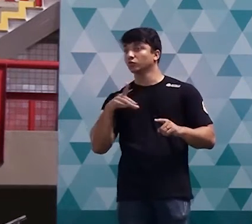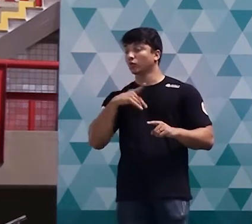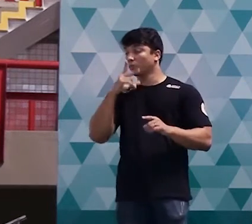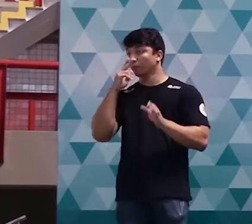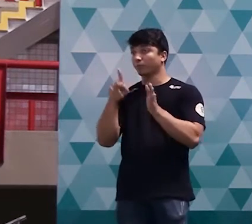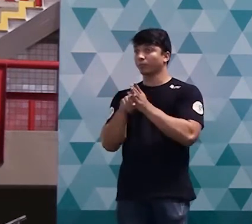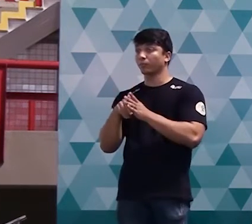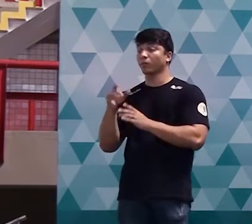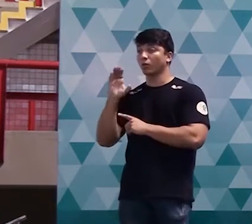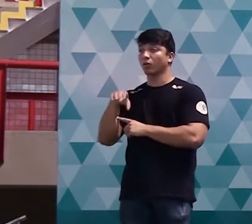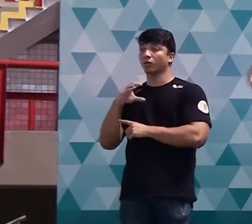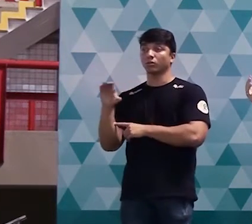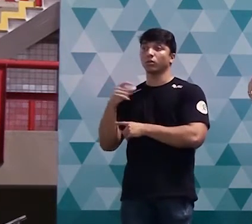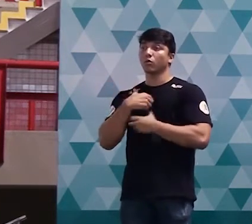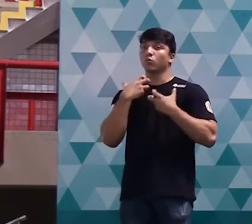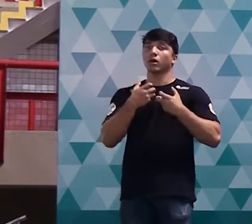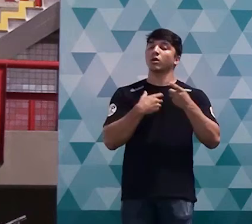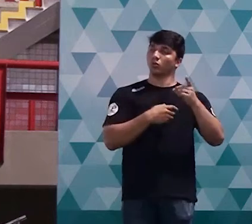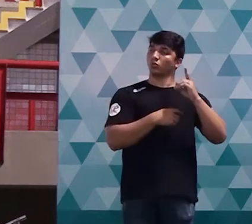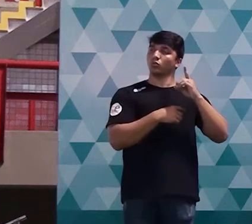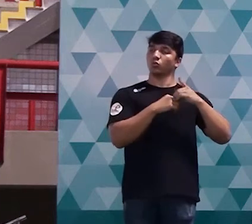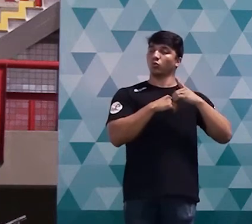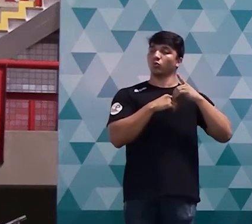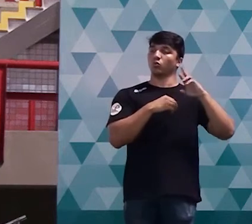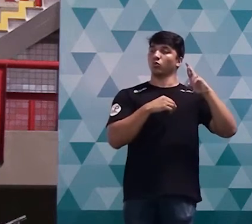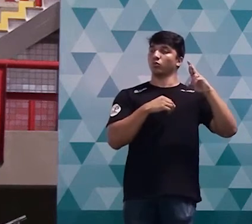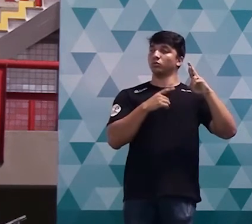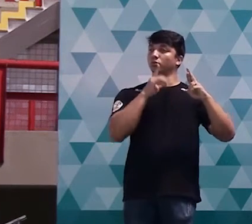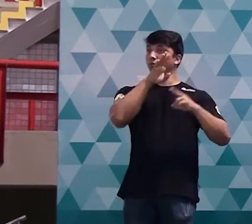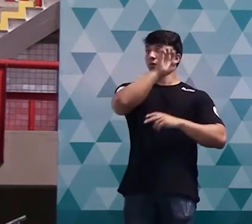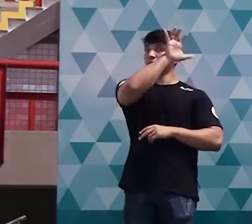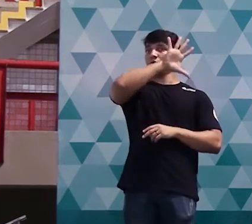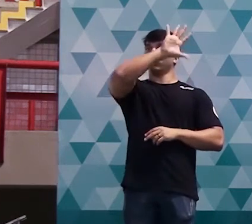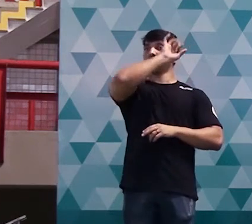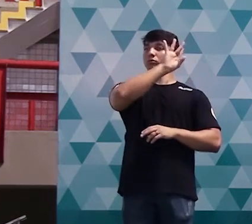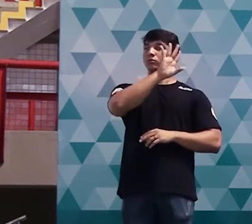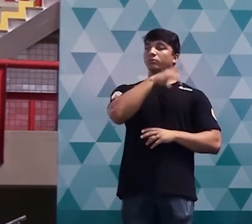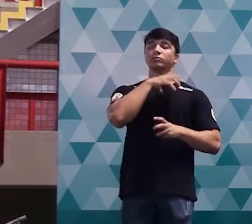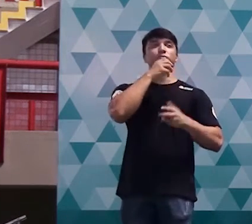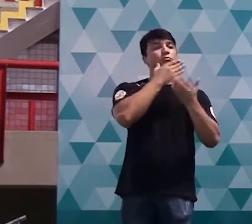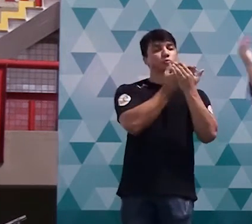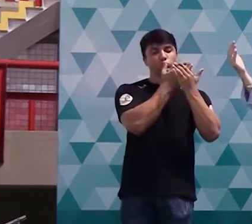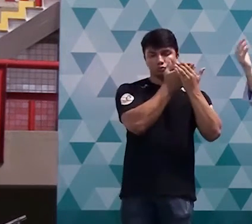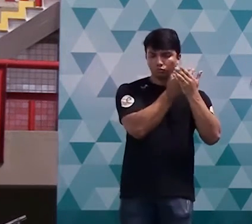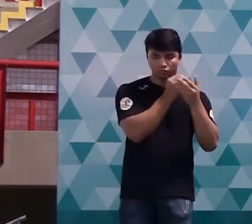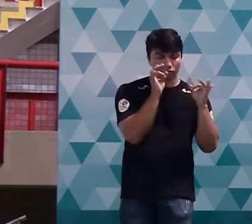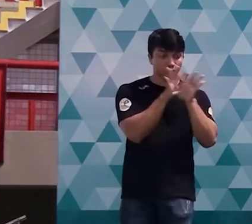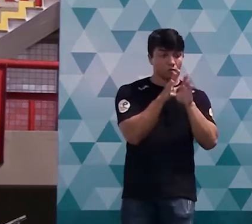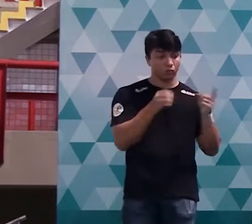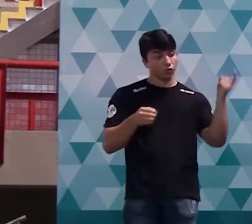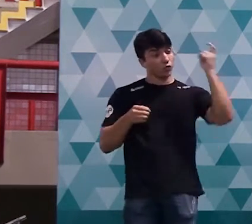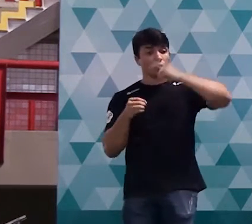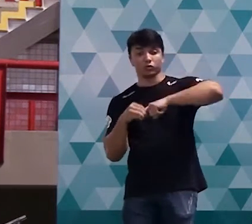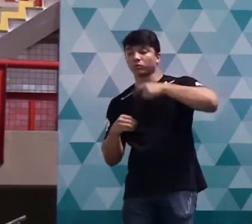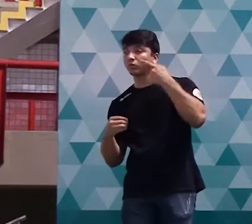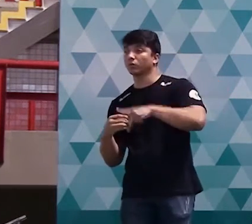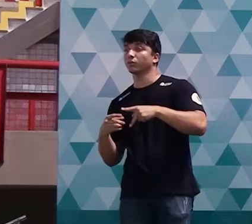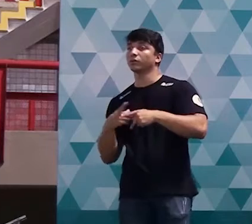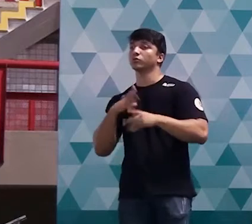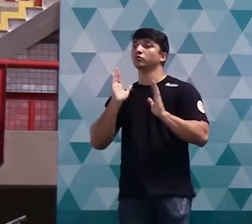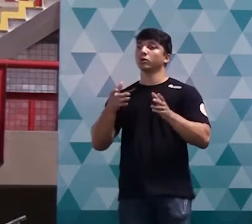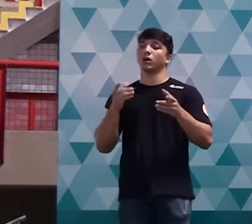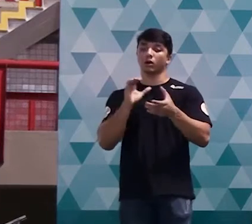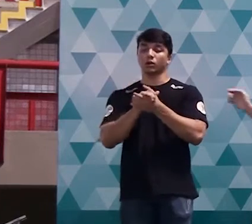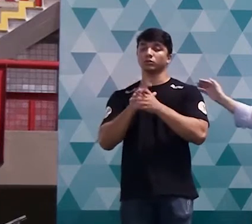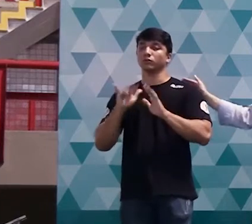jesuítica. Eu queria que meu filho fosse doutor, então só na Europa. Então meu filho estava estudando na Europa. Quando meu filho voltava, o casamento dele já estava